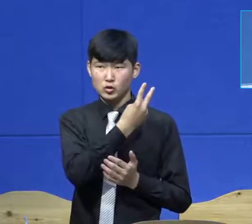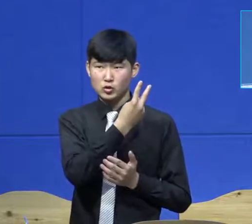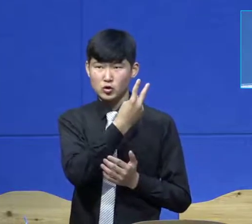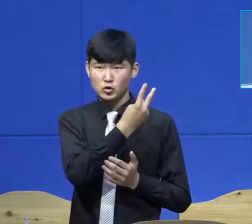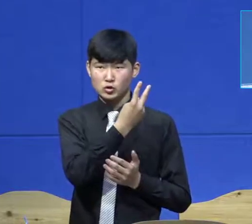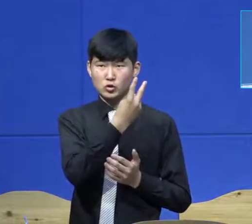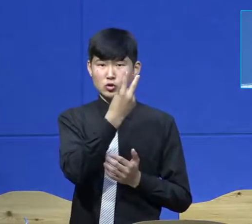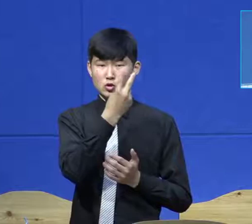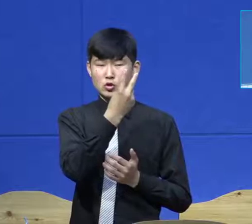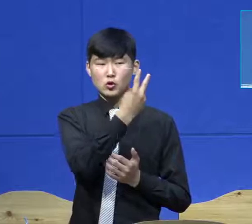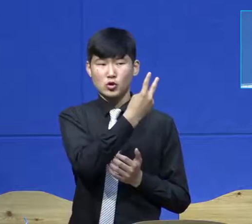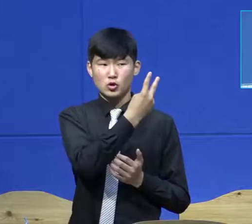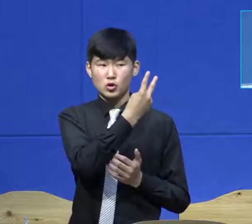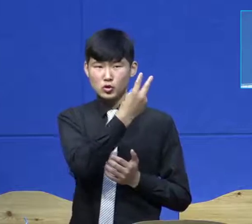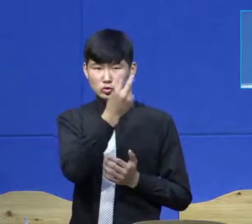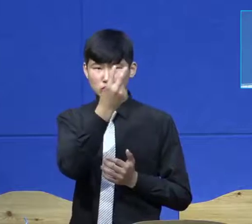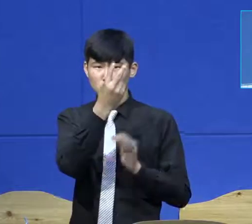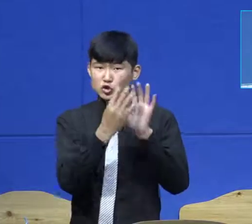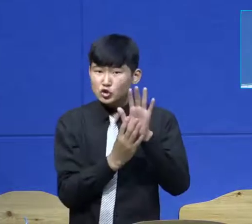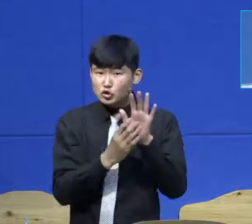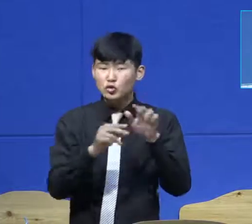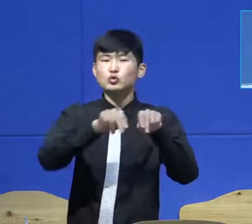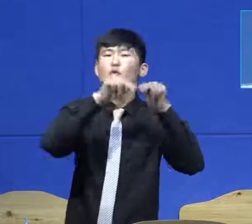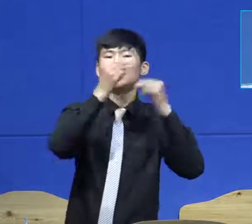229 чухалхан манай Солонгост байна.